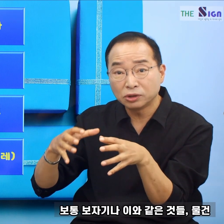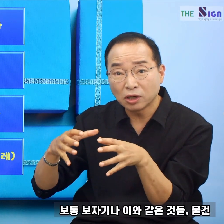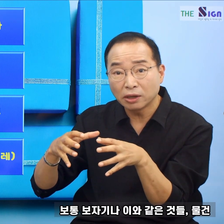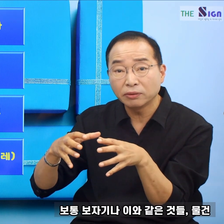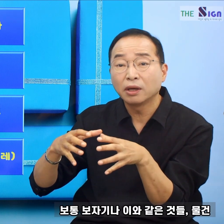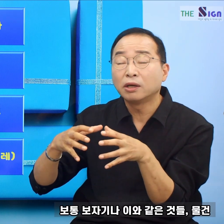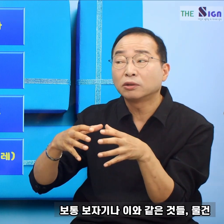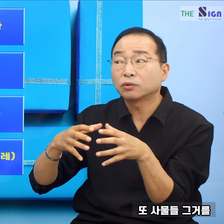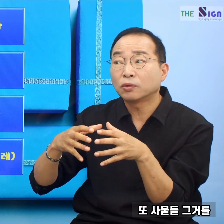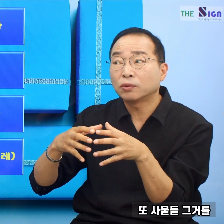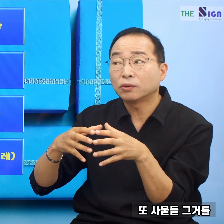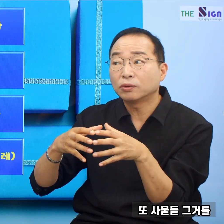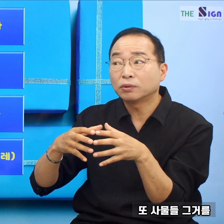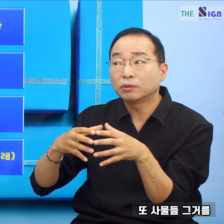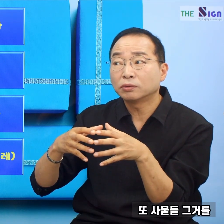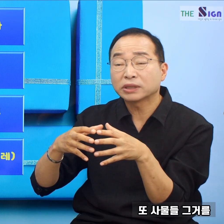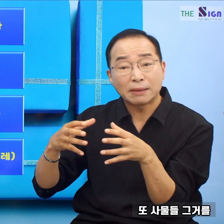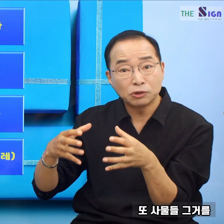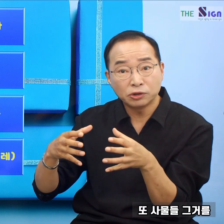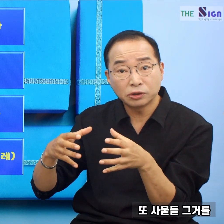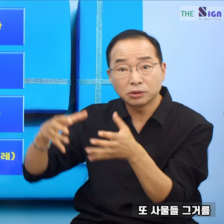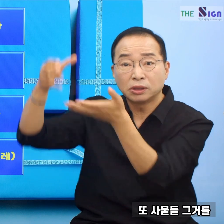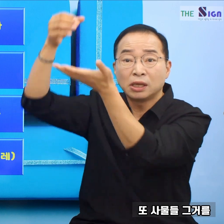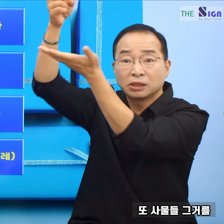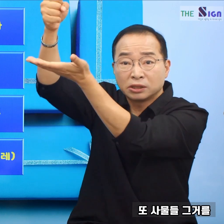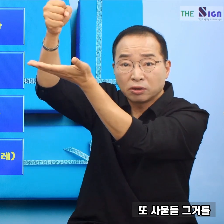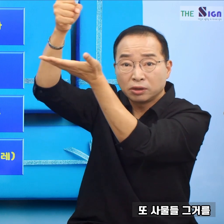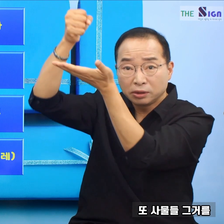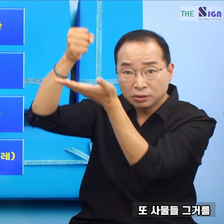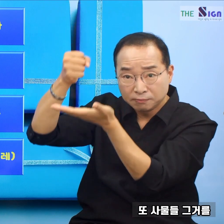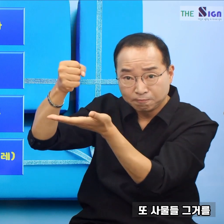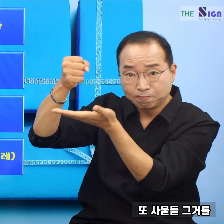물건 또 사물들 그거를